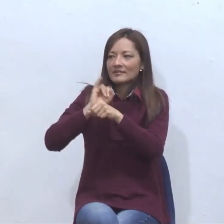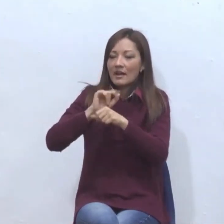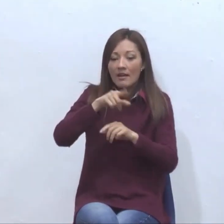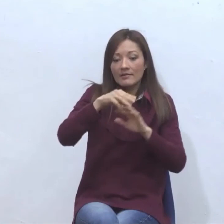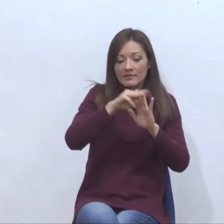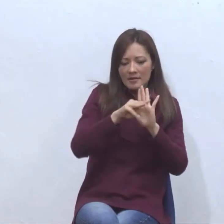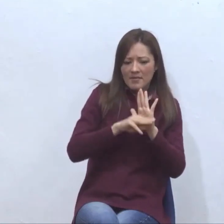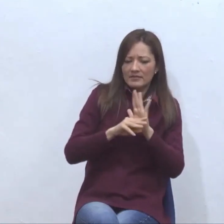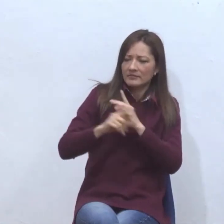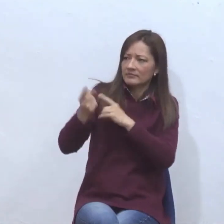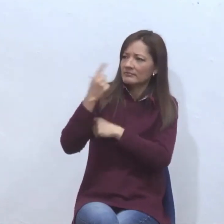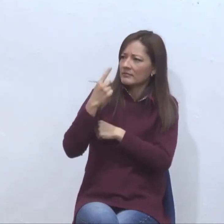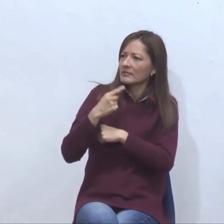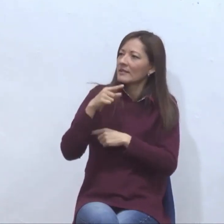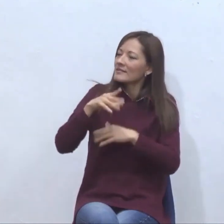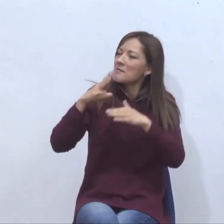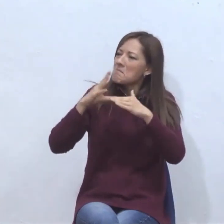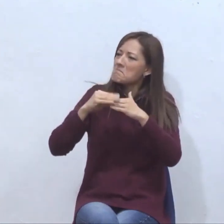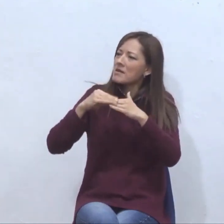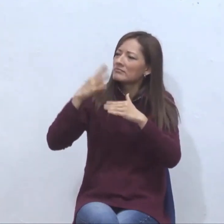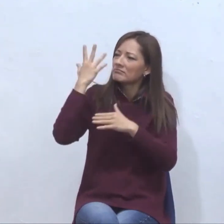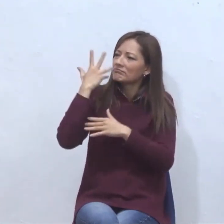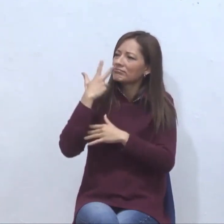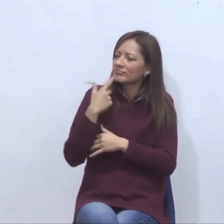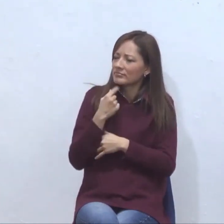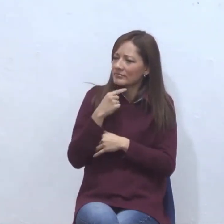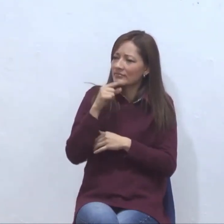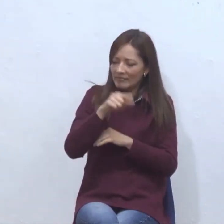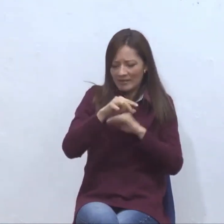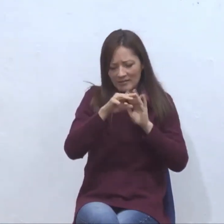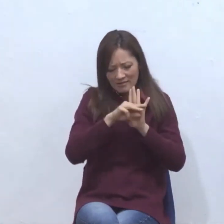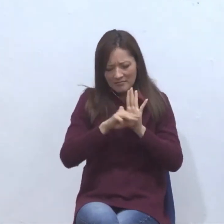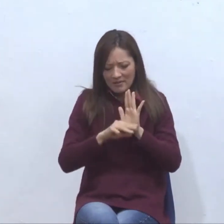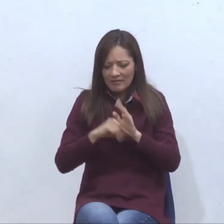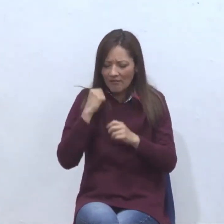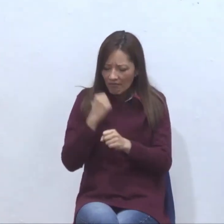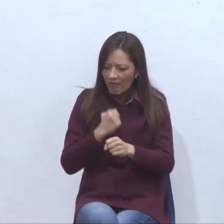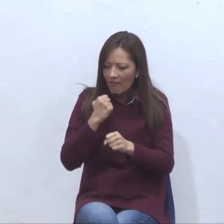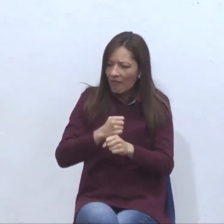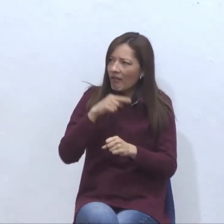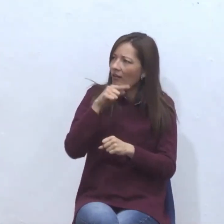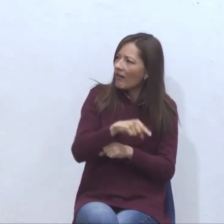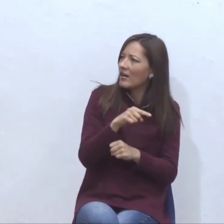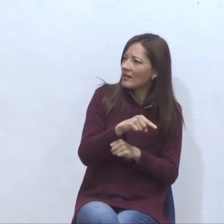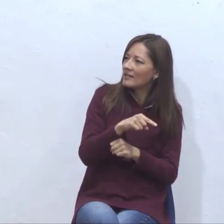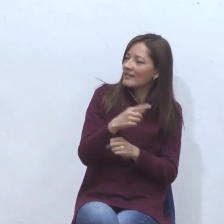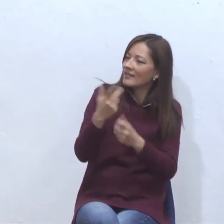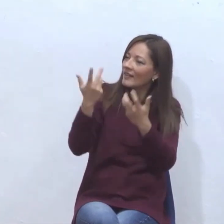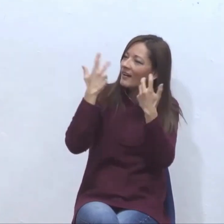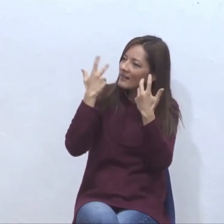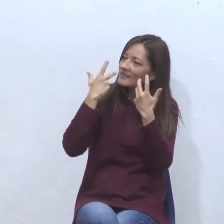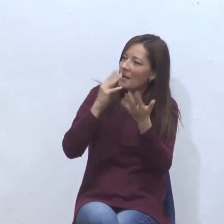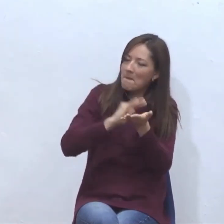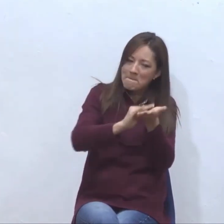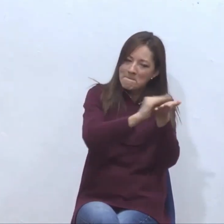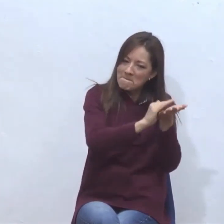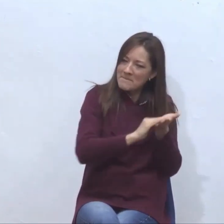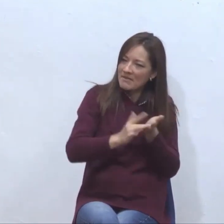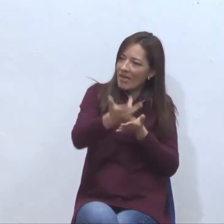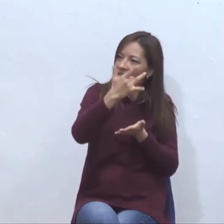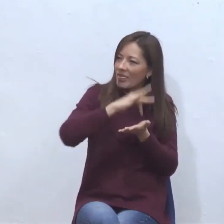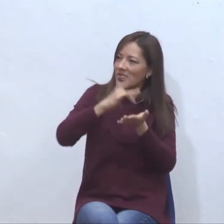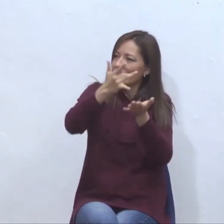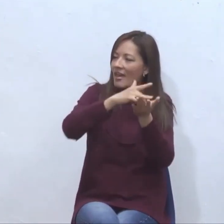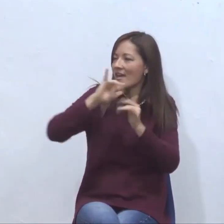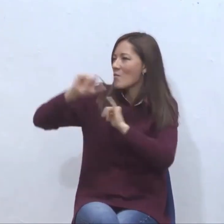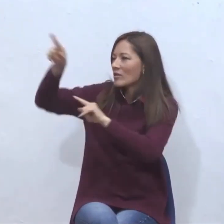puesto por obra es el pan de cada día. Ese mandato puesto por obra es el que nos enseña a perdonar a nuestros deudores